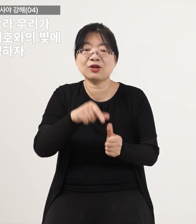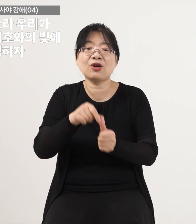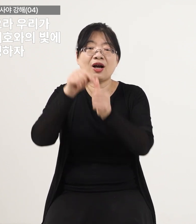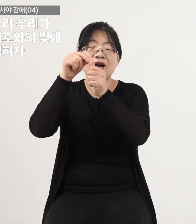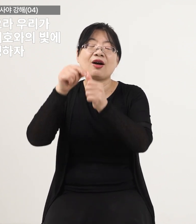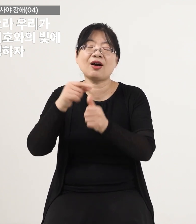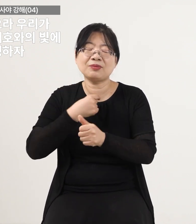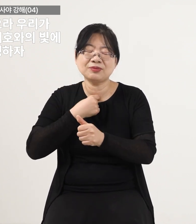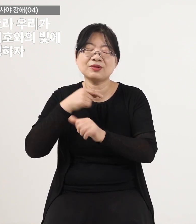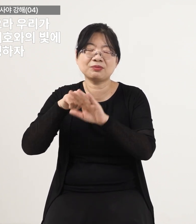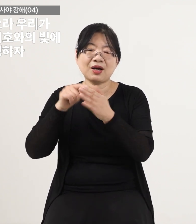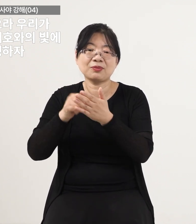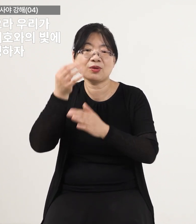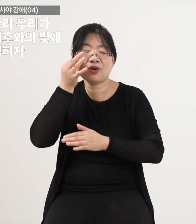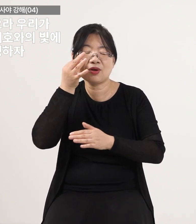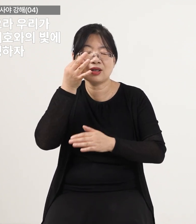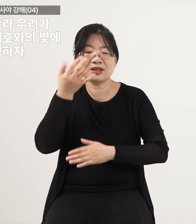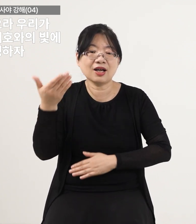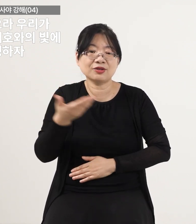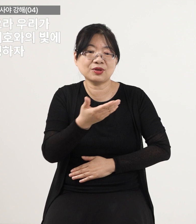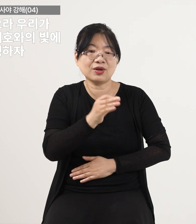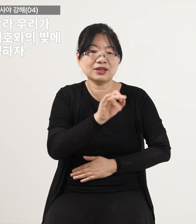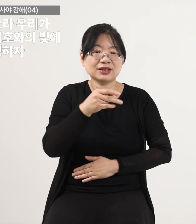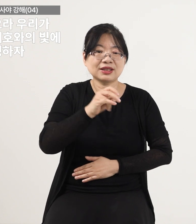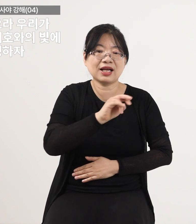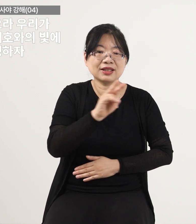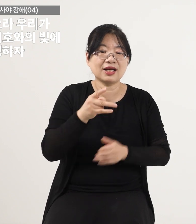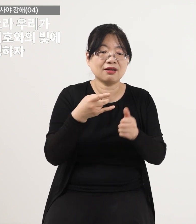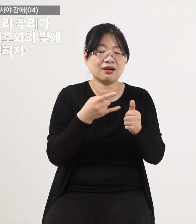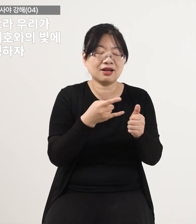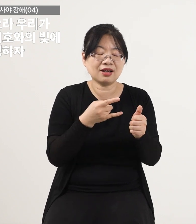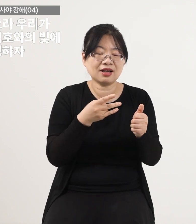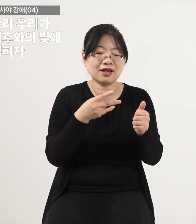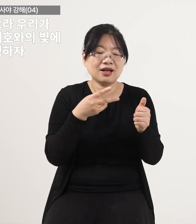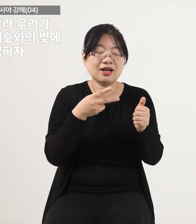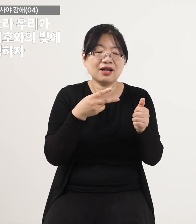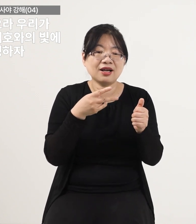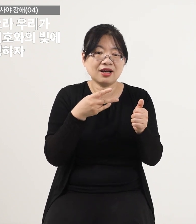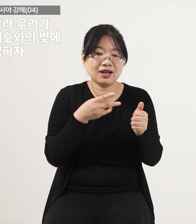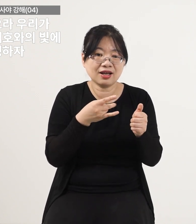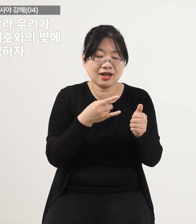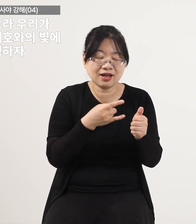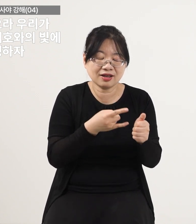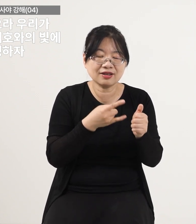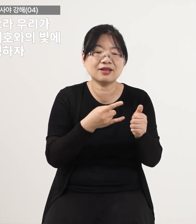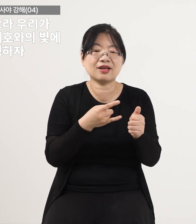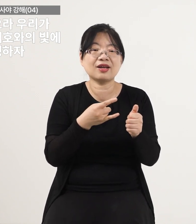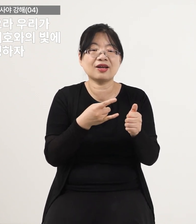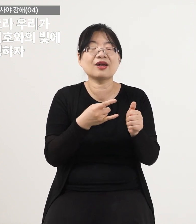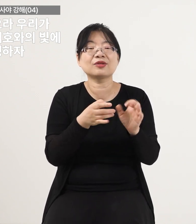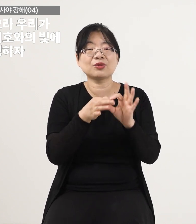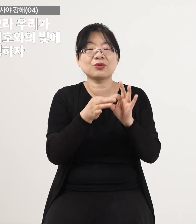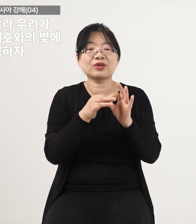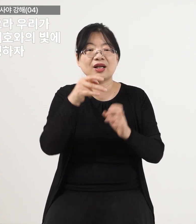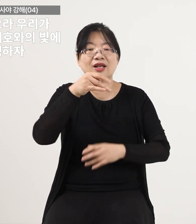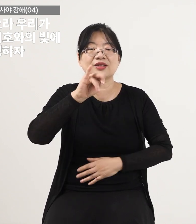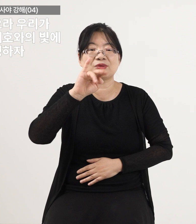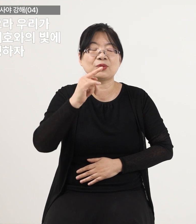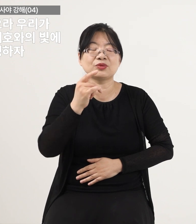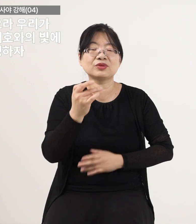마음을 보여주시고 이사야의 눈에 넣어서 시온산의 비전을 보여주셨어요.